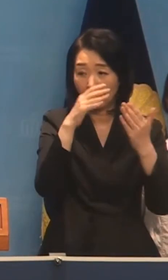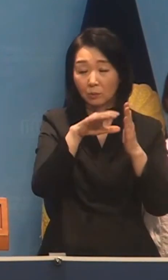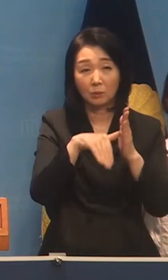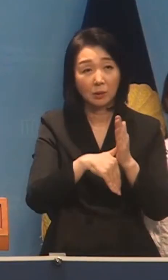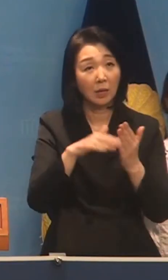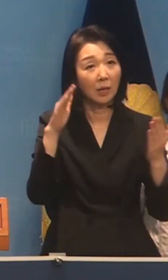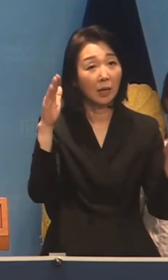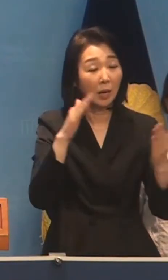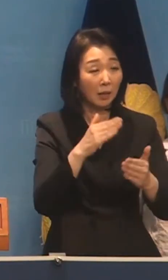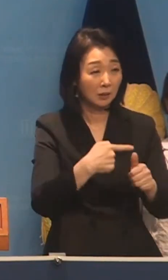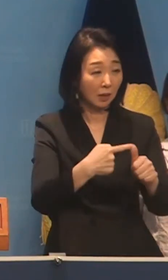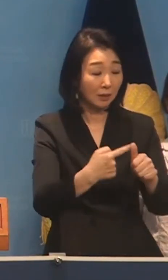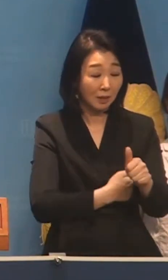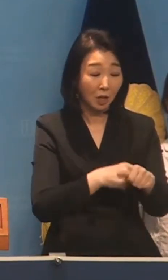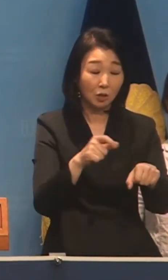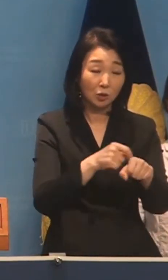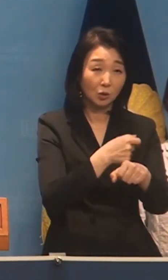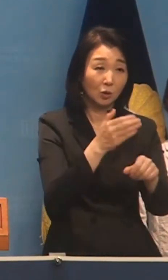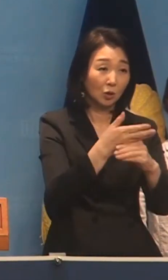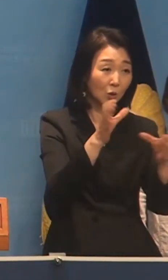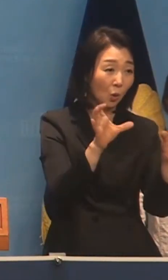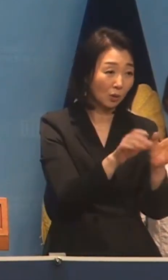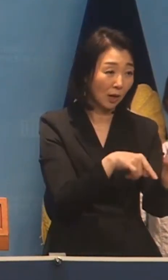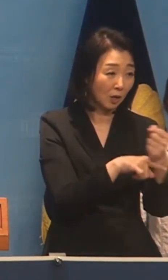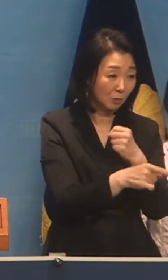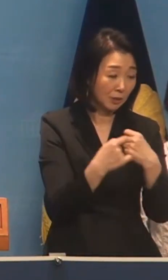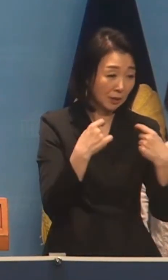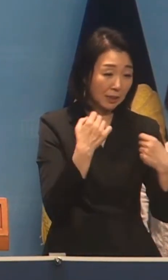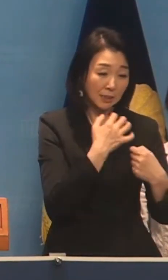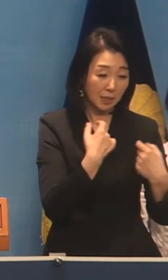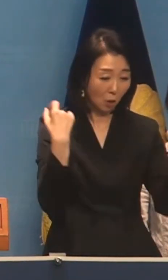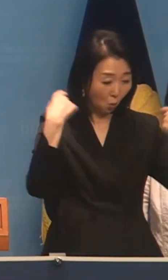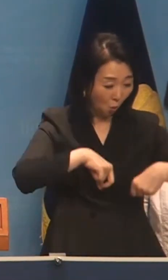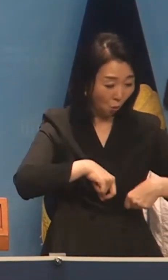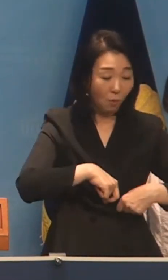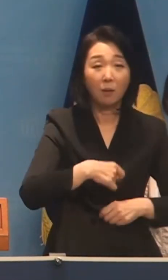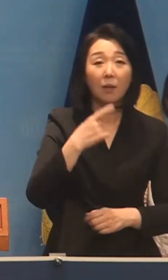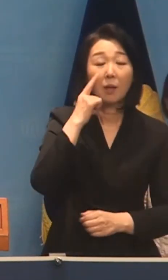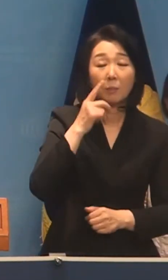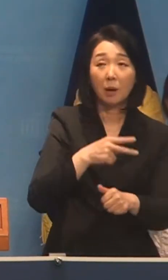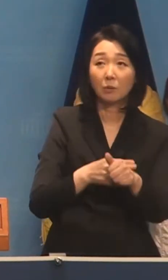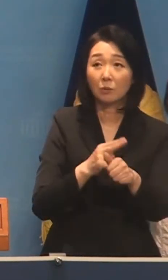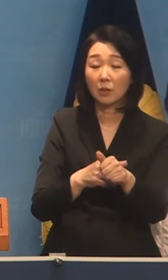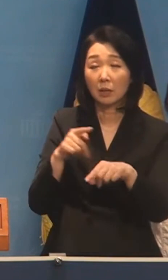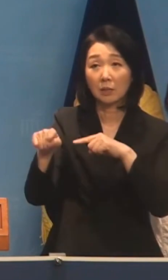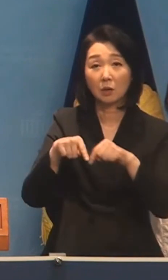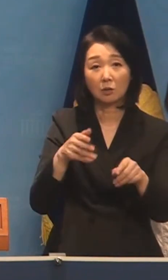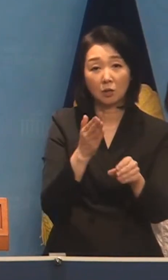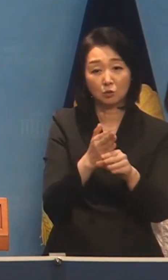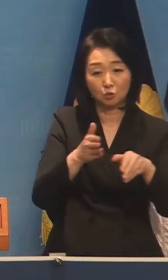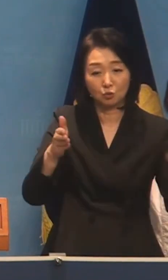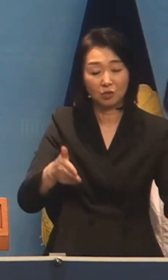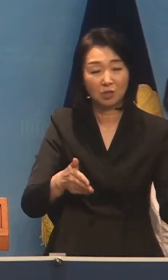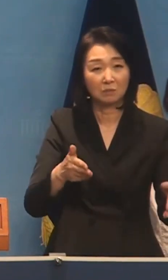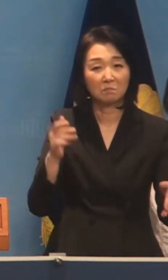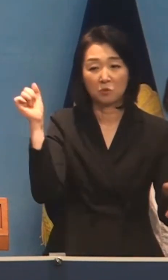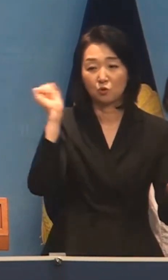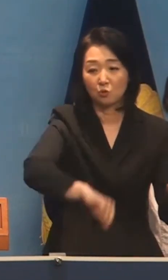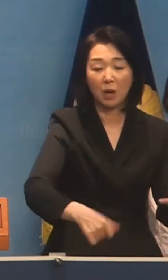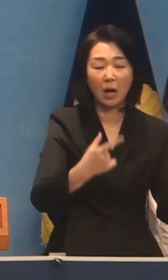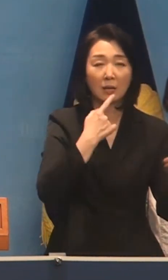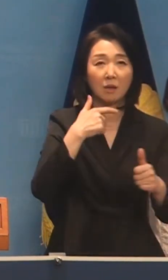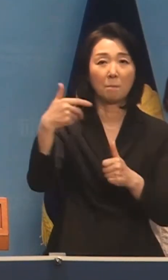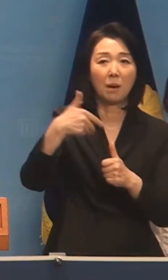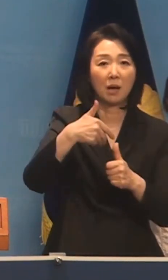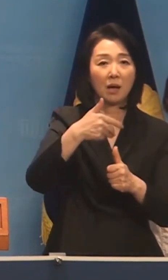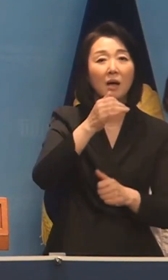고등학교에서는 학생이 우연히 특정 정당을 의미하는 색상의 옷만 입어도 교사가 정치적 중립을 위반한 것이 아니냐는